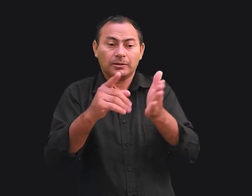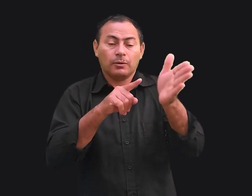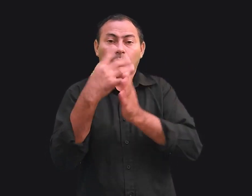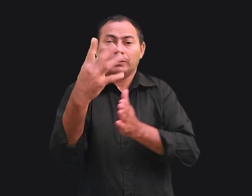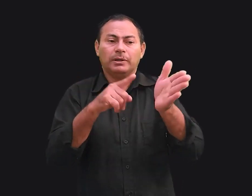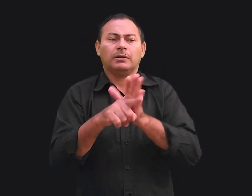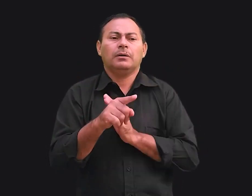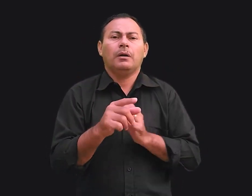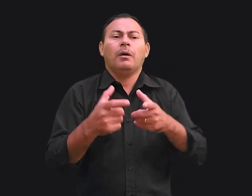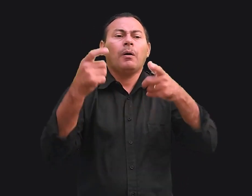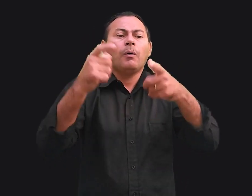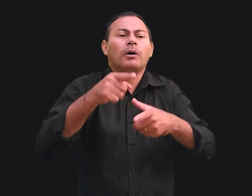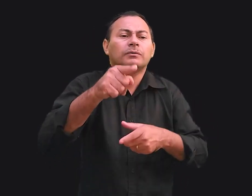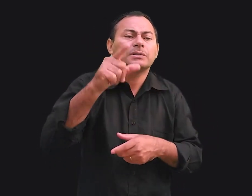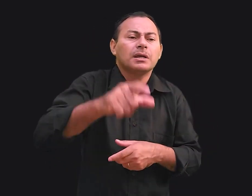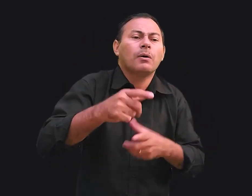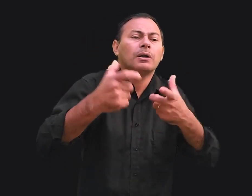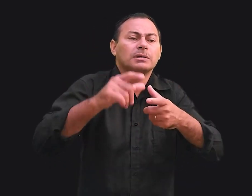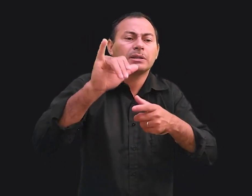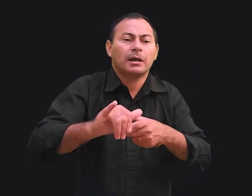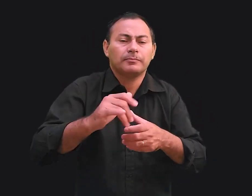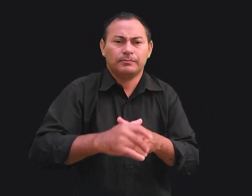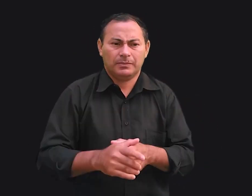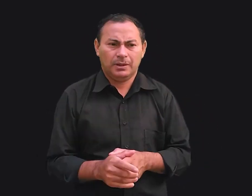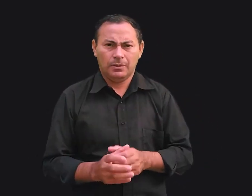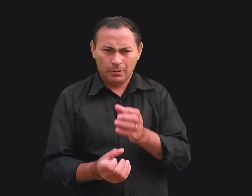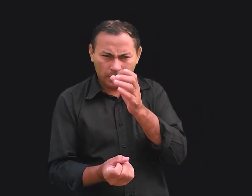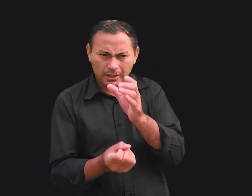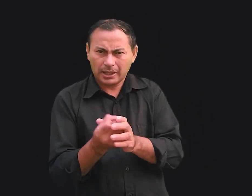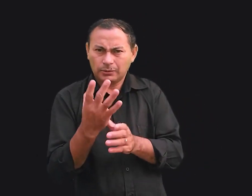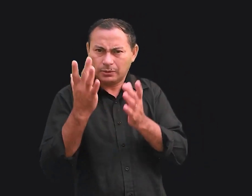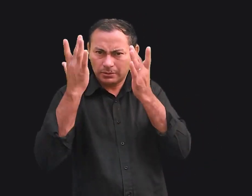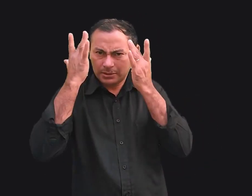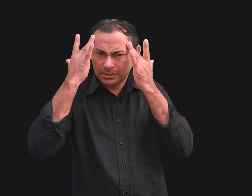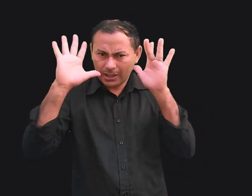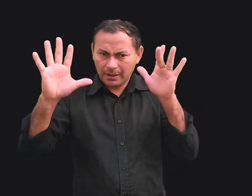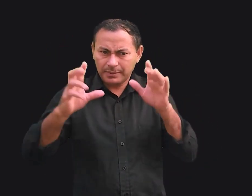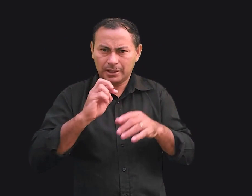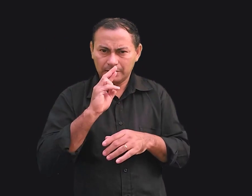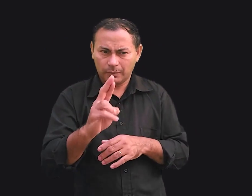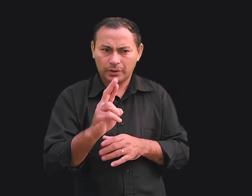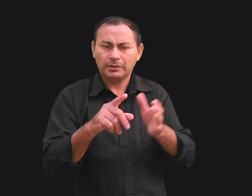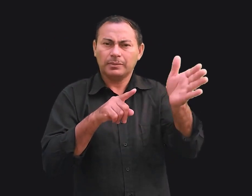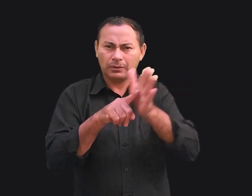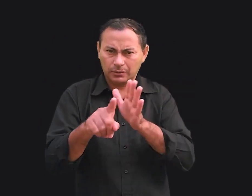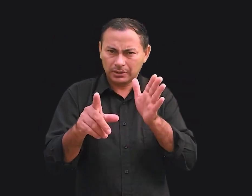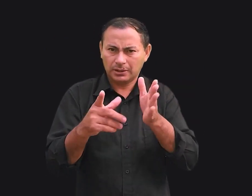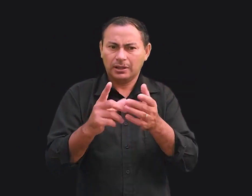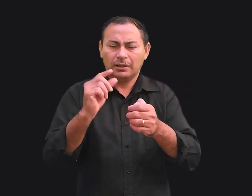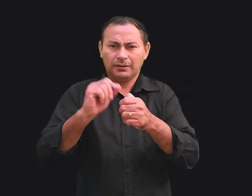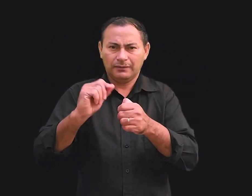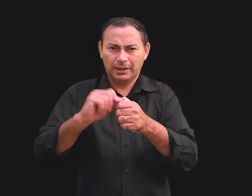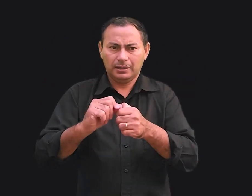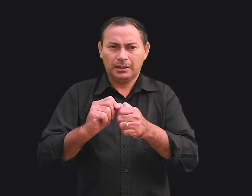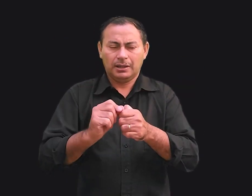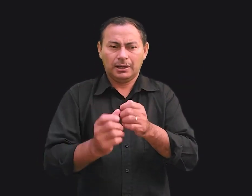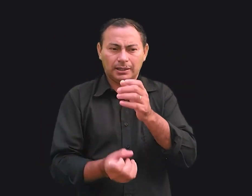primeira foi, onde está você? Será que o Criador não sabe a resposta para essa pergunta que ele fez à